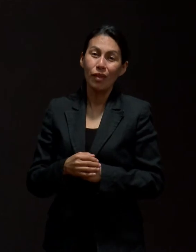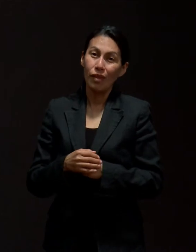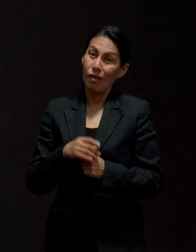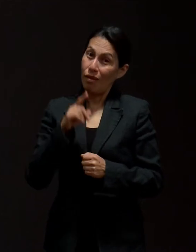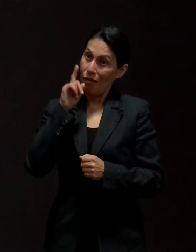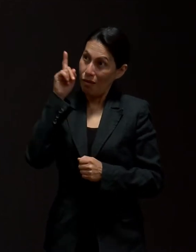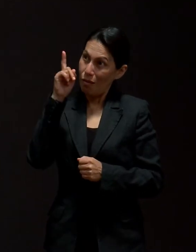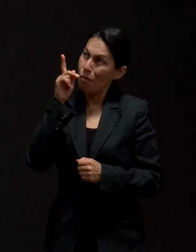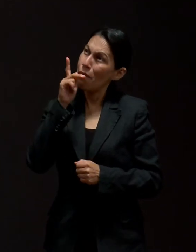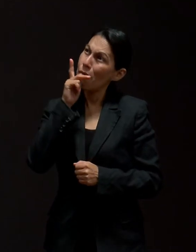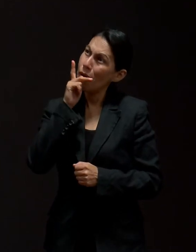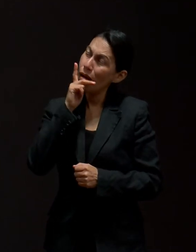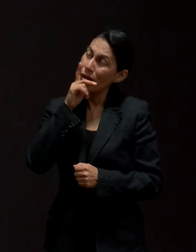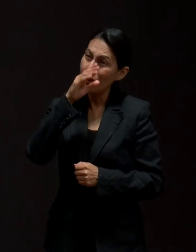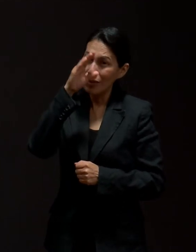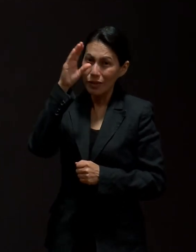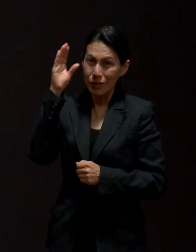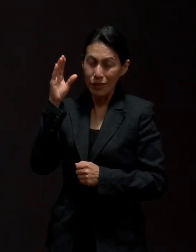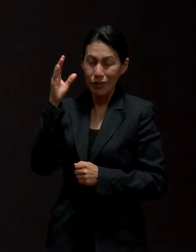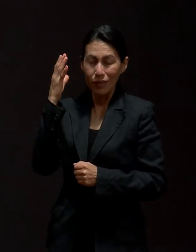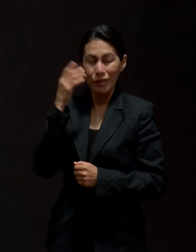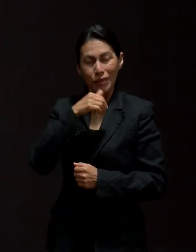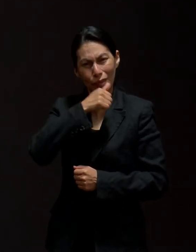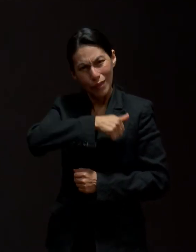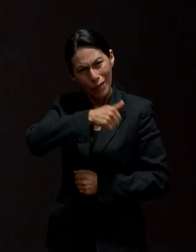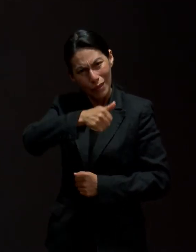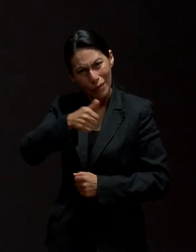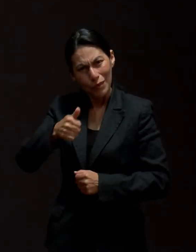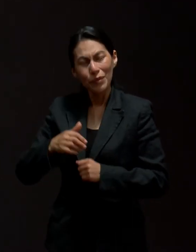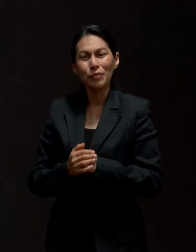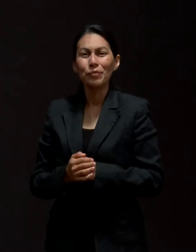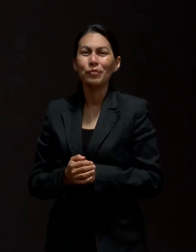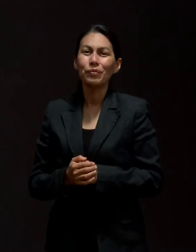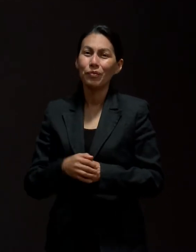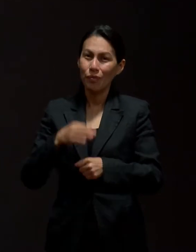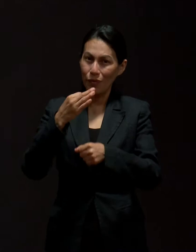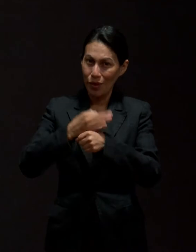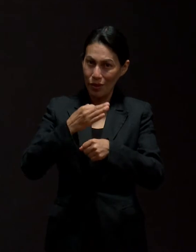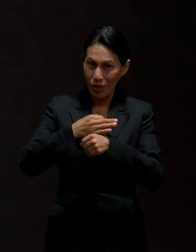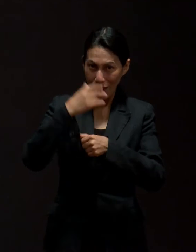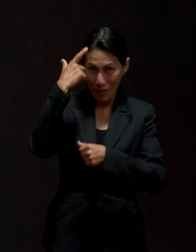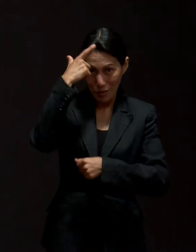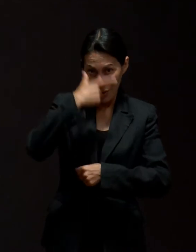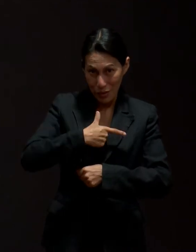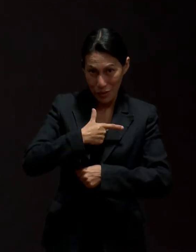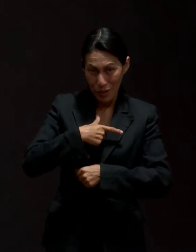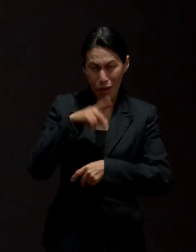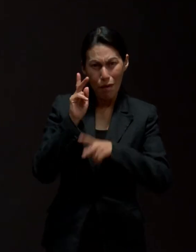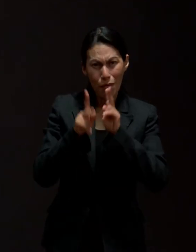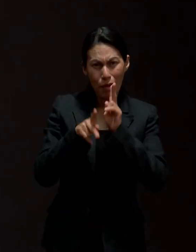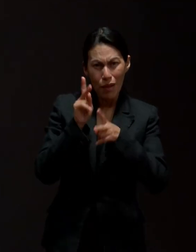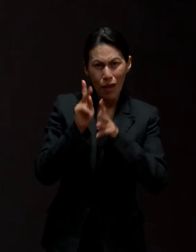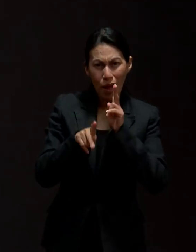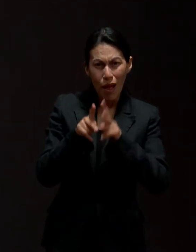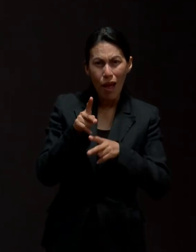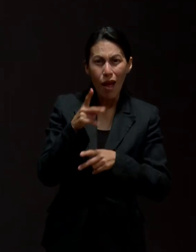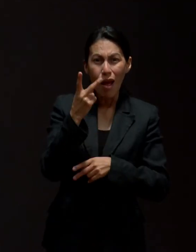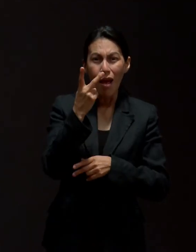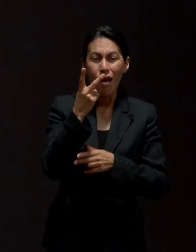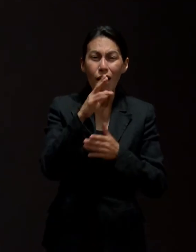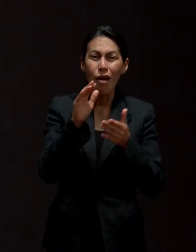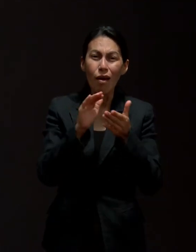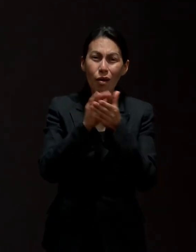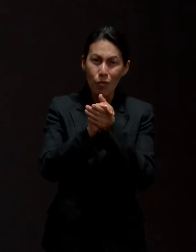Padre Celestial. Esta noche vamos a platicar con un matrimonio que